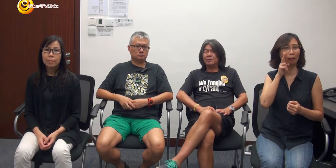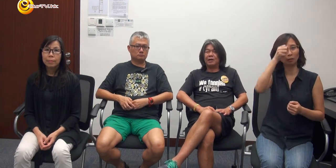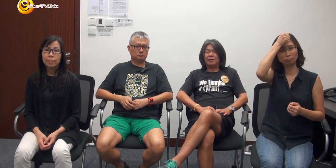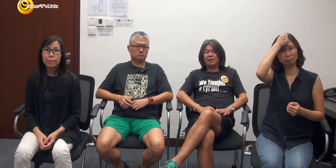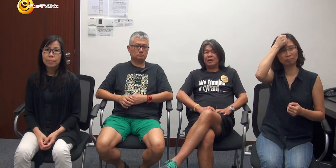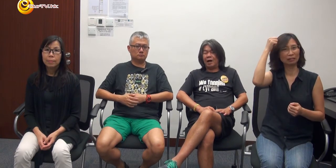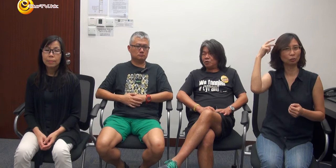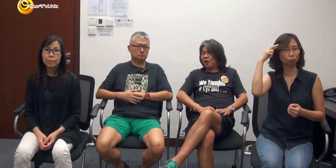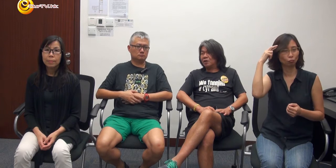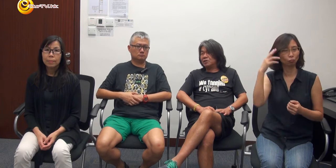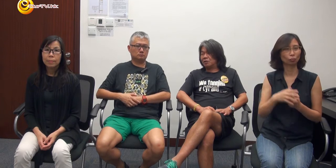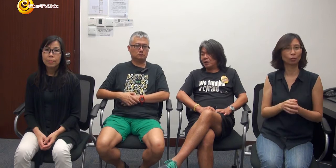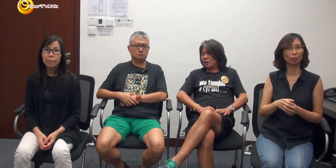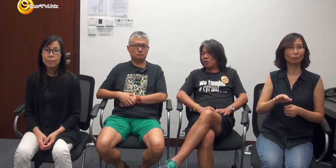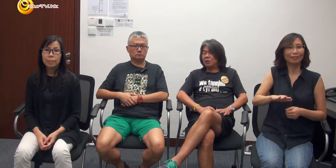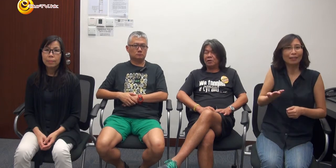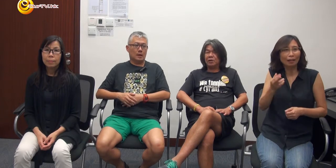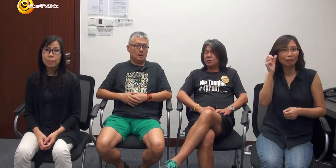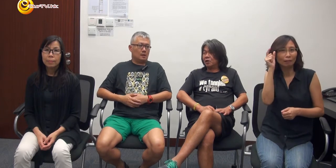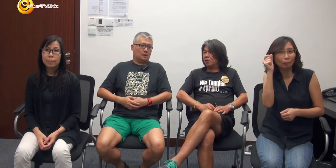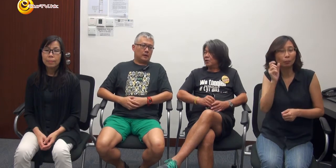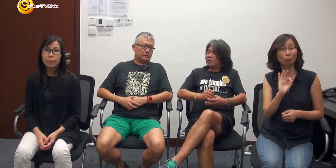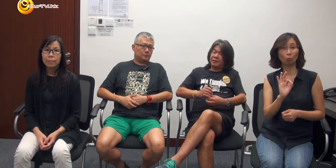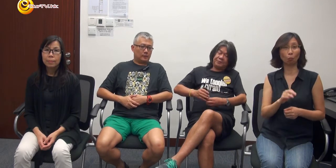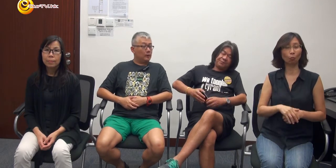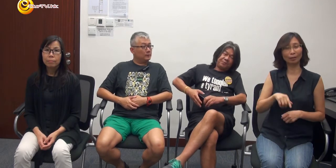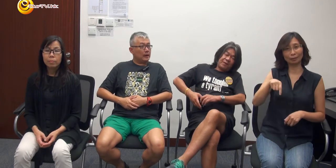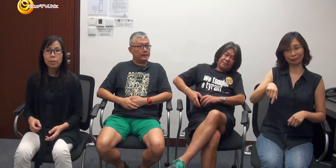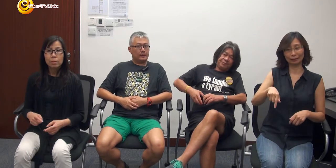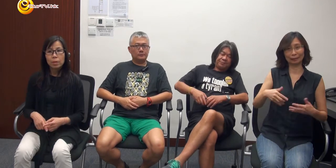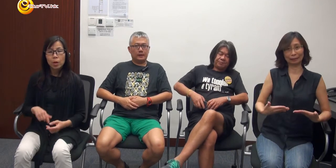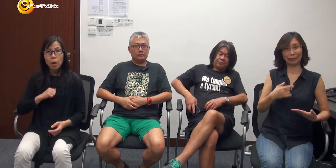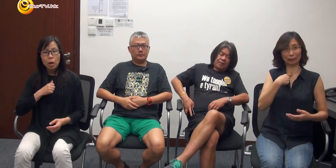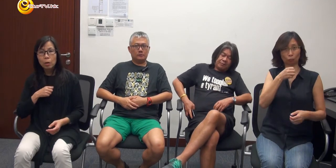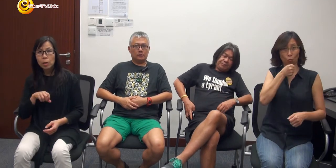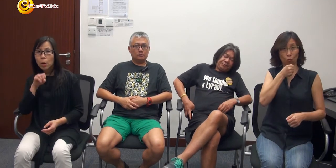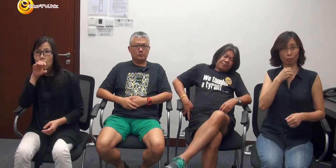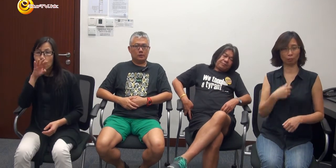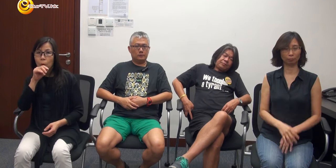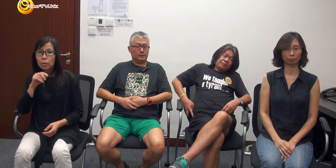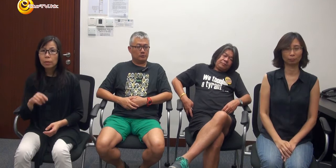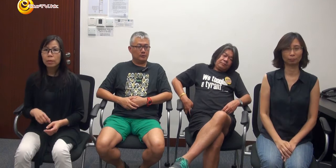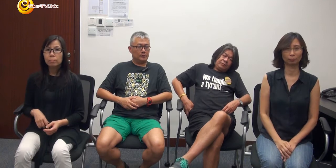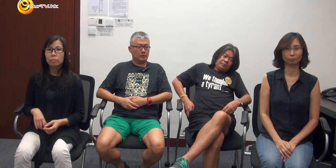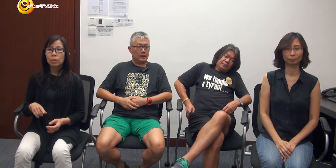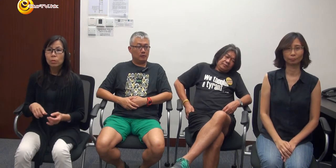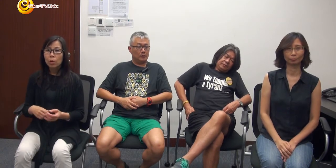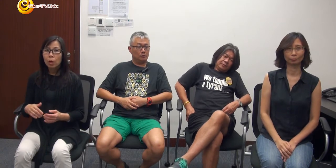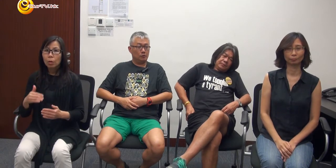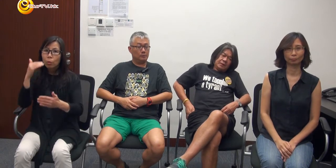但係校長喺呢個時候係應該出嚟講。 其實校長有表態嘅，咁但係因為始終喺個程序上面都係校外委員會本